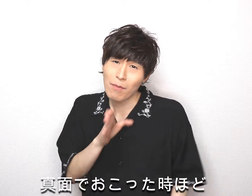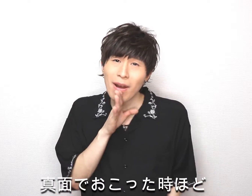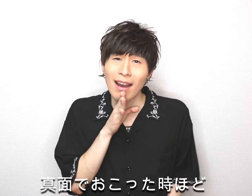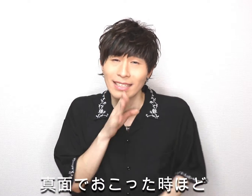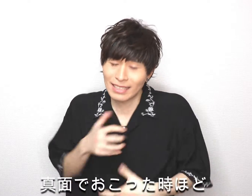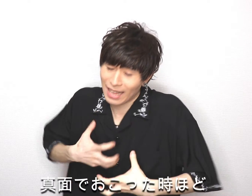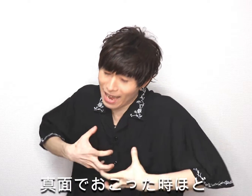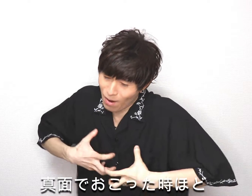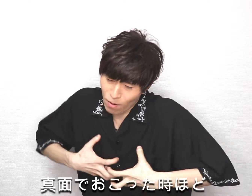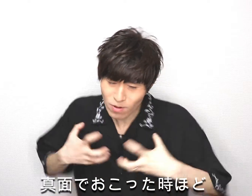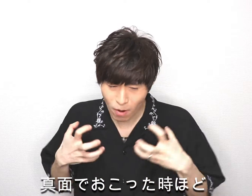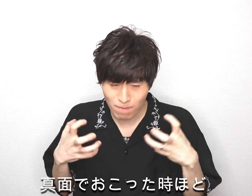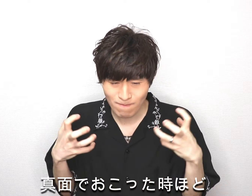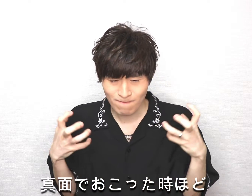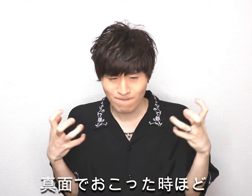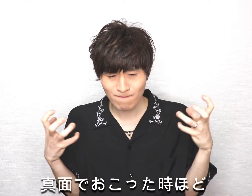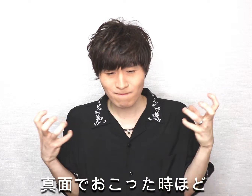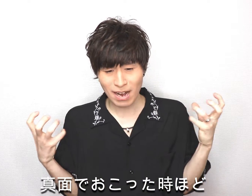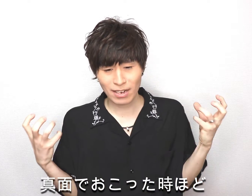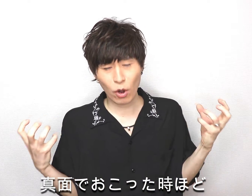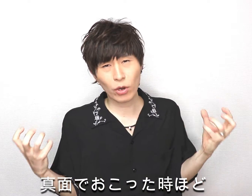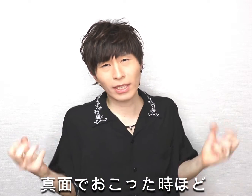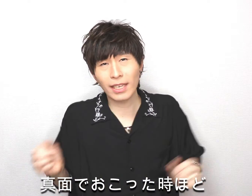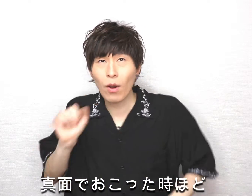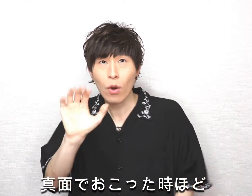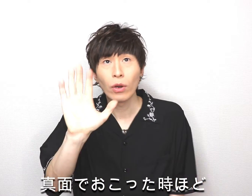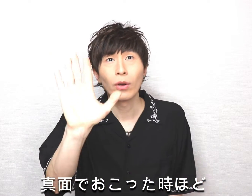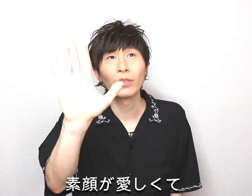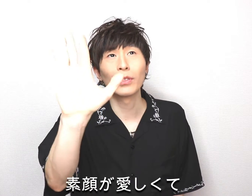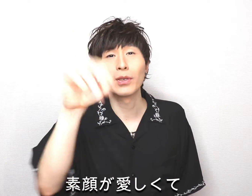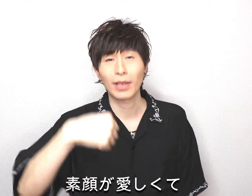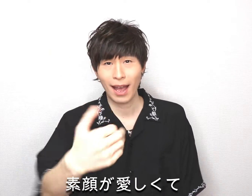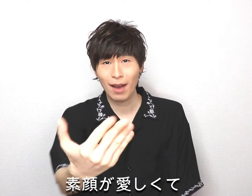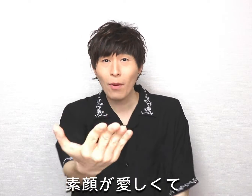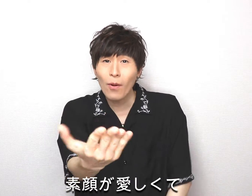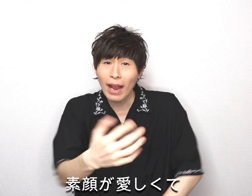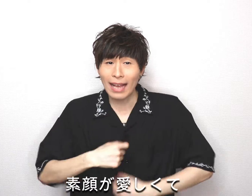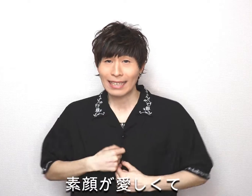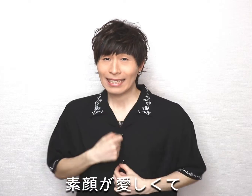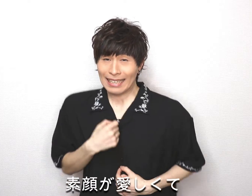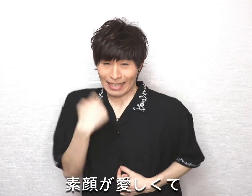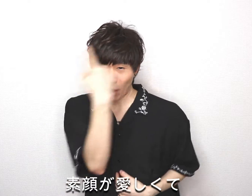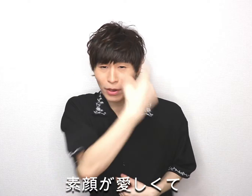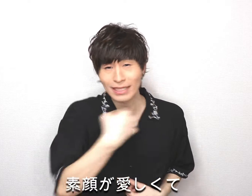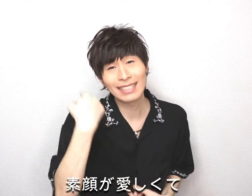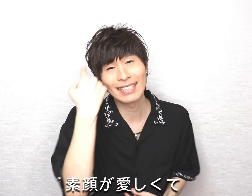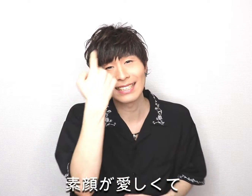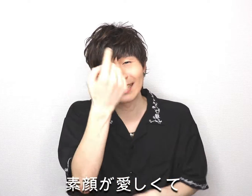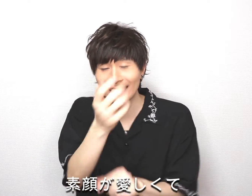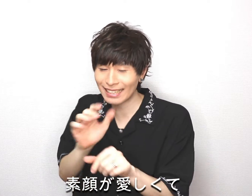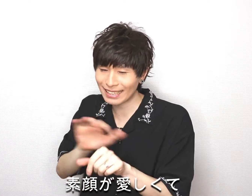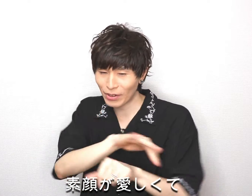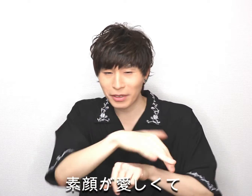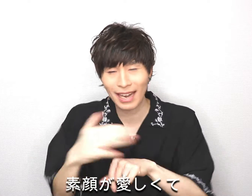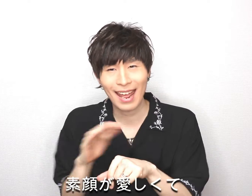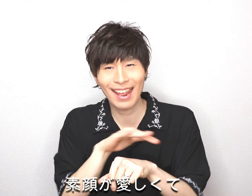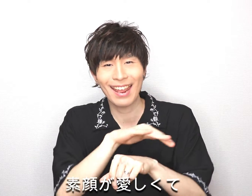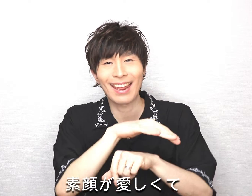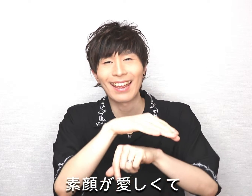マジで怒った時この素顔が愛しくて、